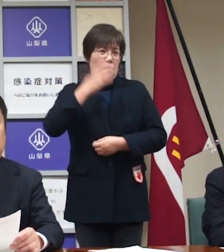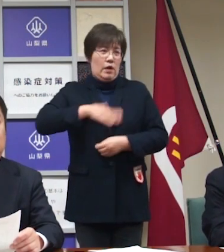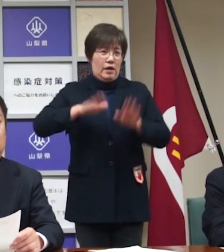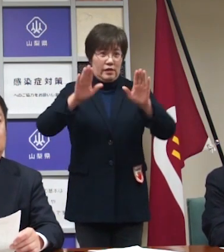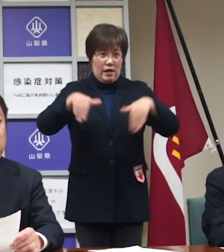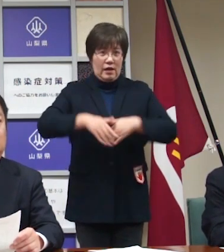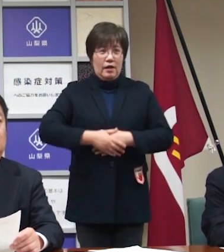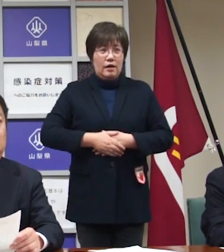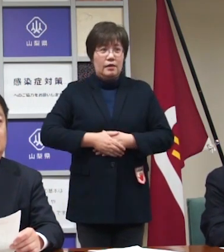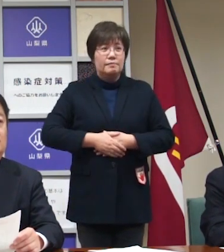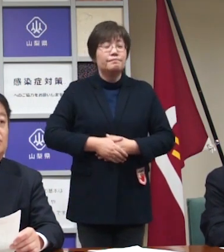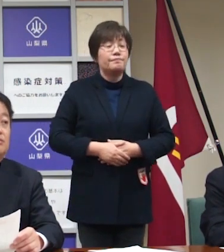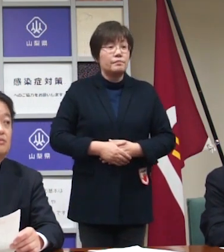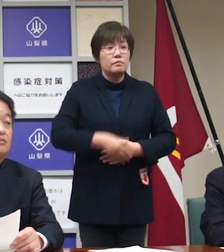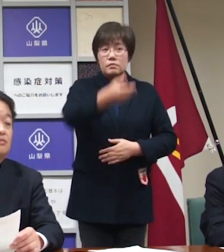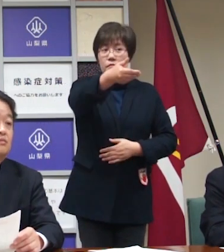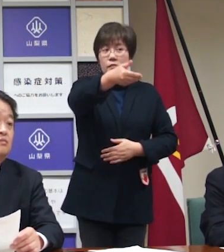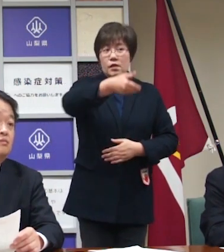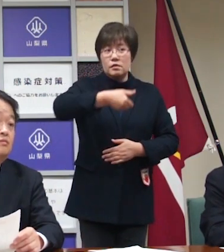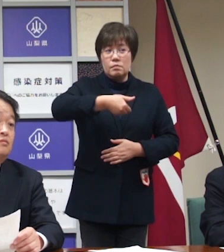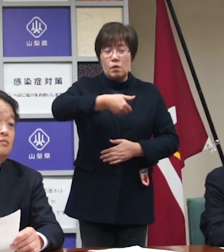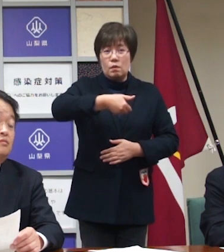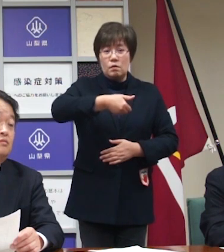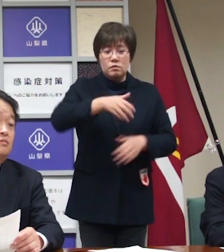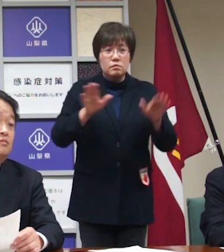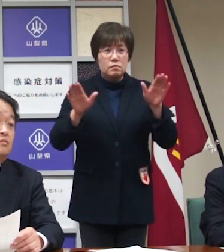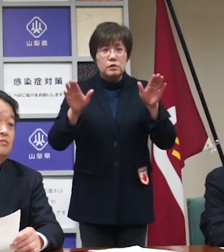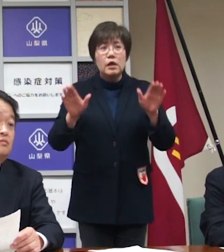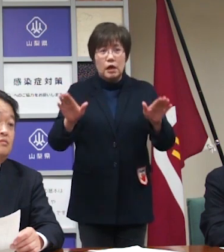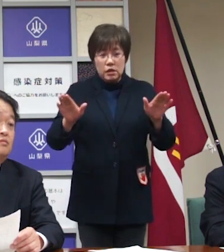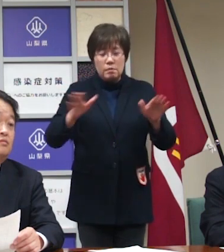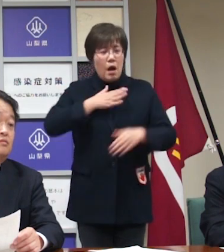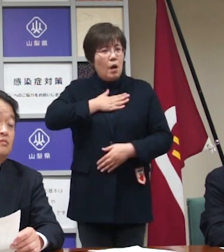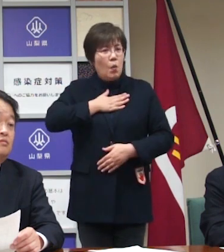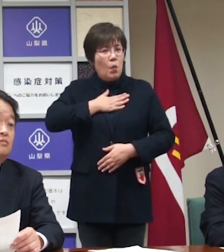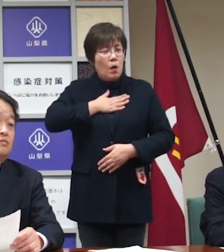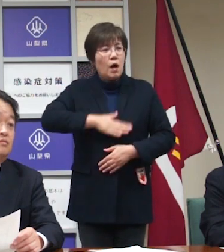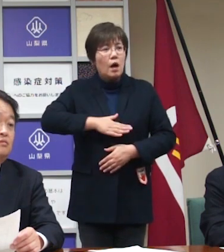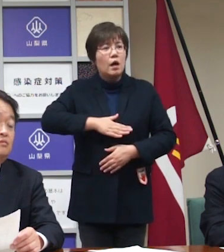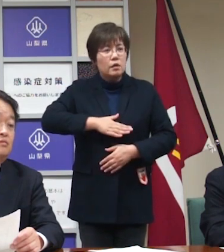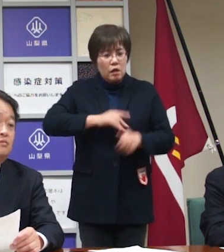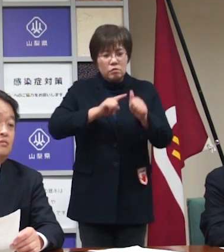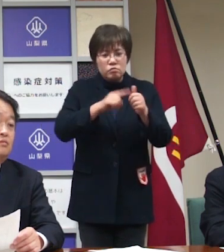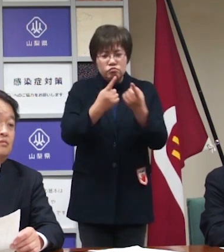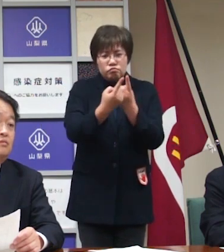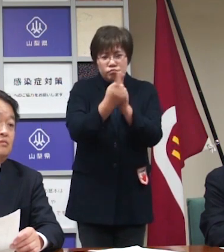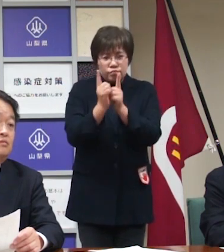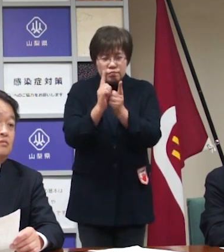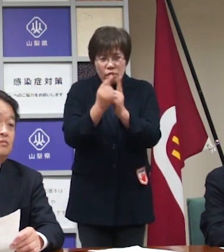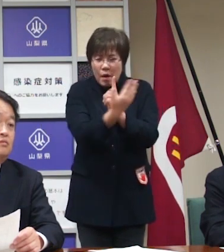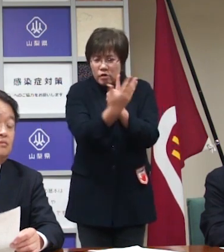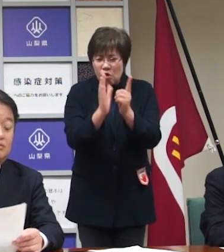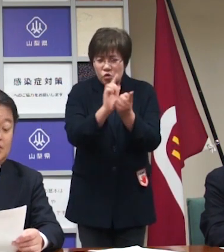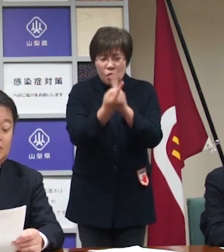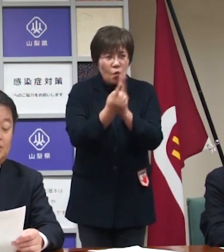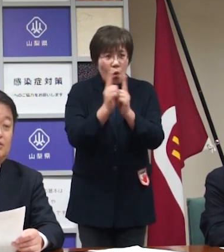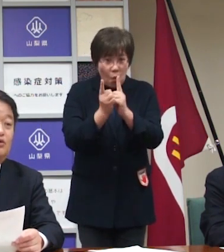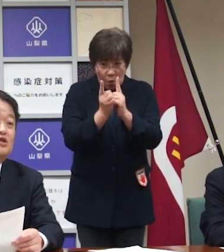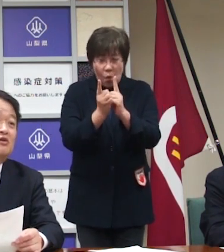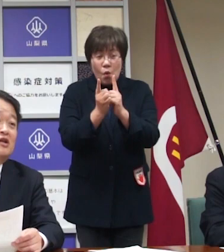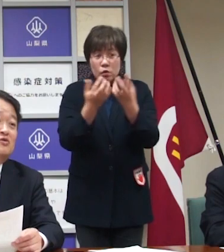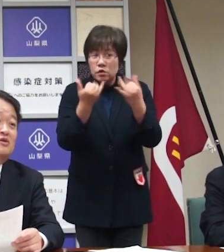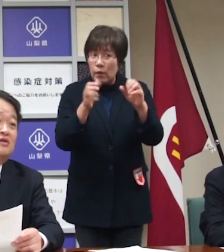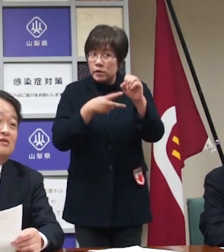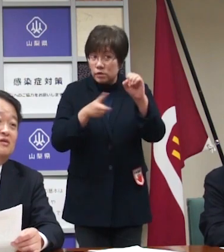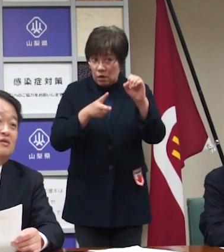他にいかがでしょうか。今現在分かっている濃厚接触者の者はゼロってことにな る。